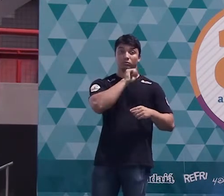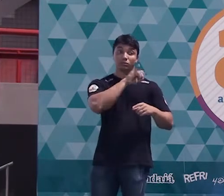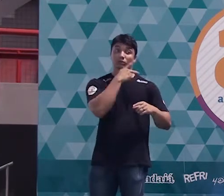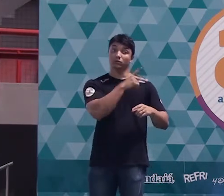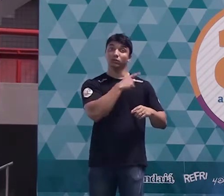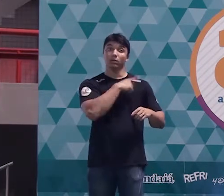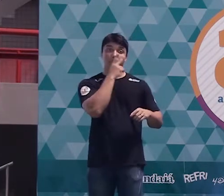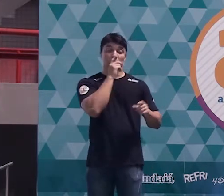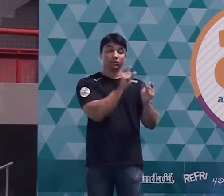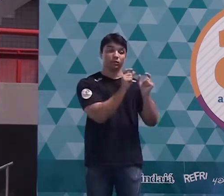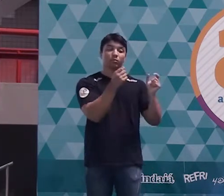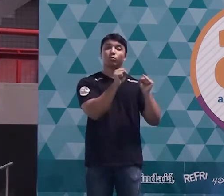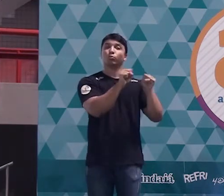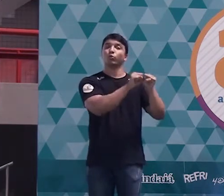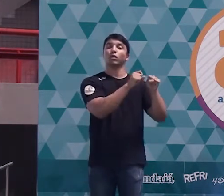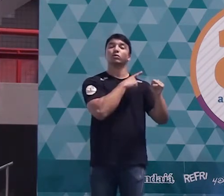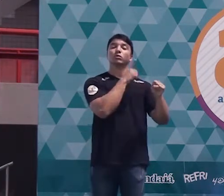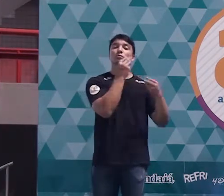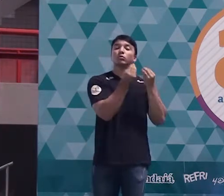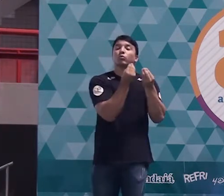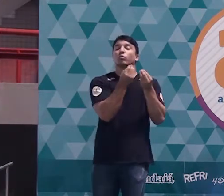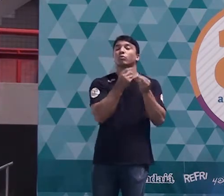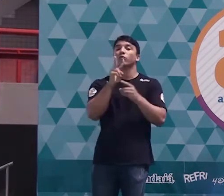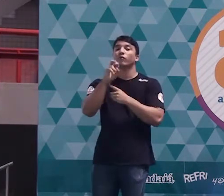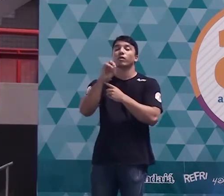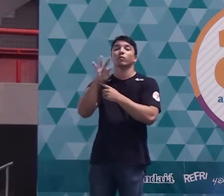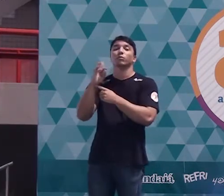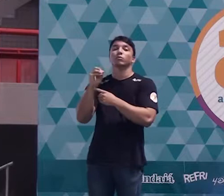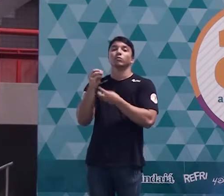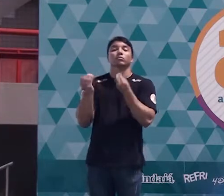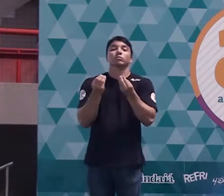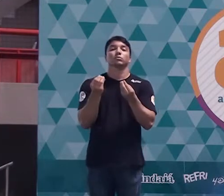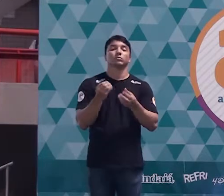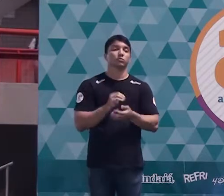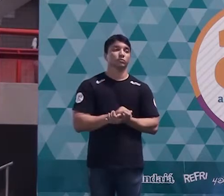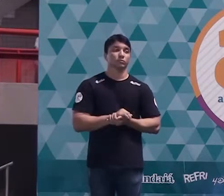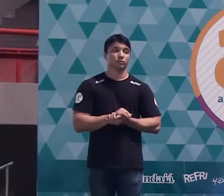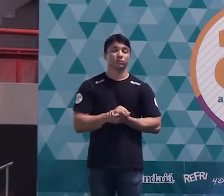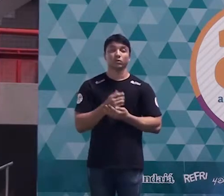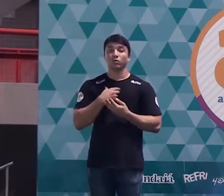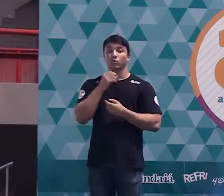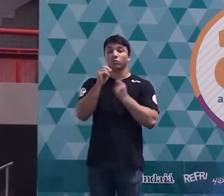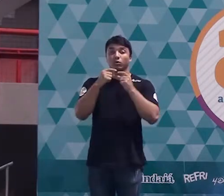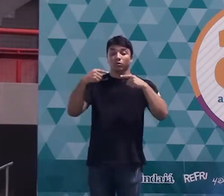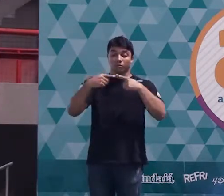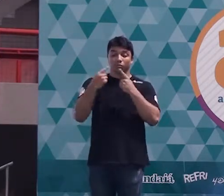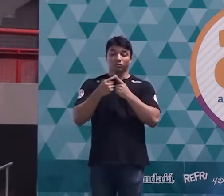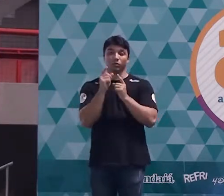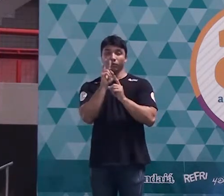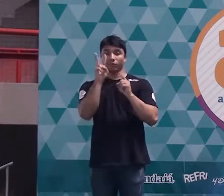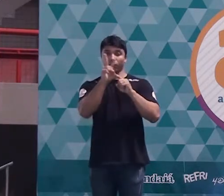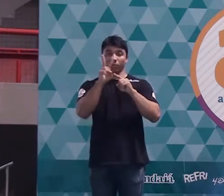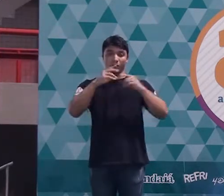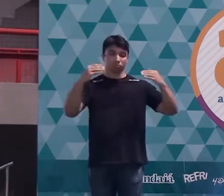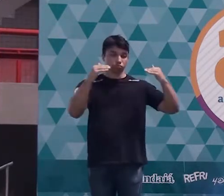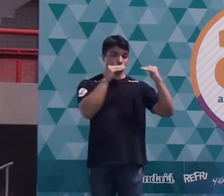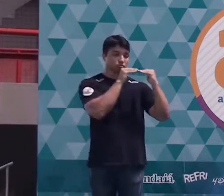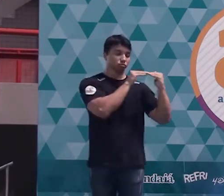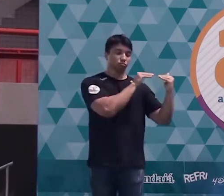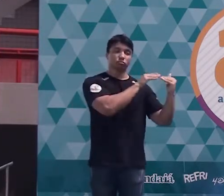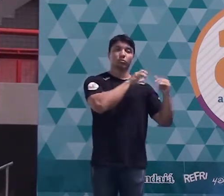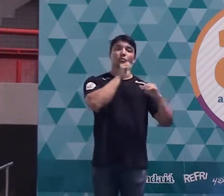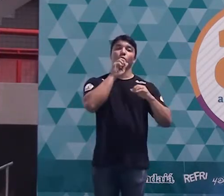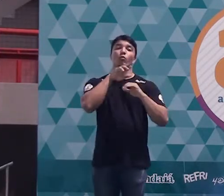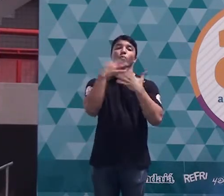no plural, como é que tem que ficar o verbo? No plural. O que é a concordância verbal? Qual é a regra geral